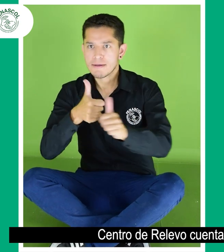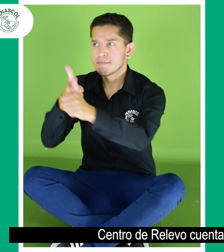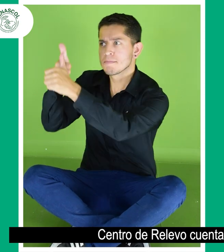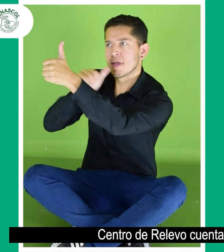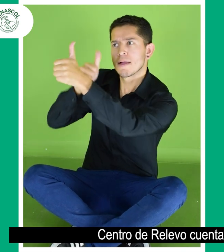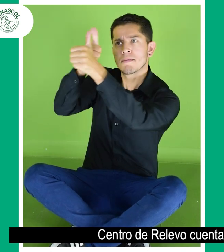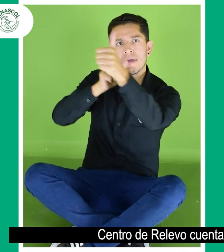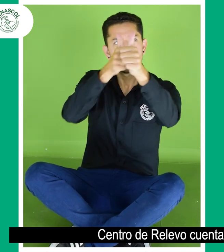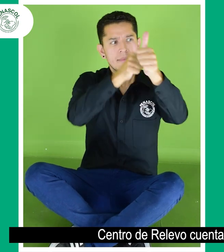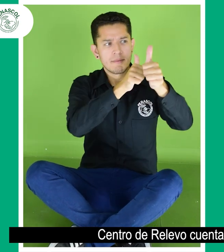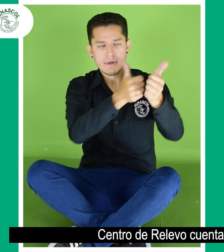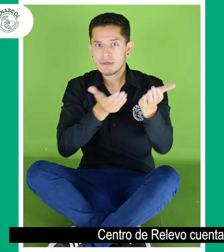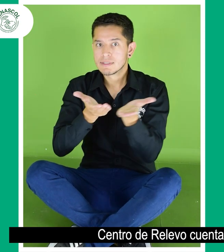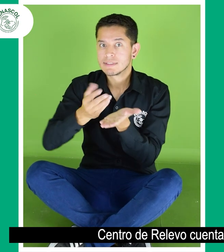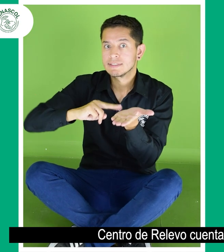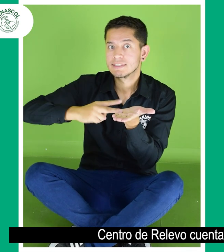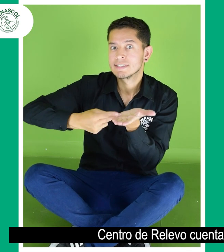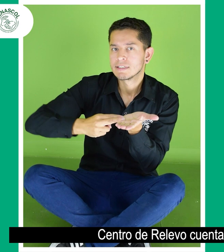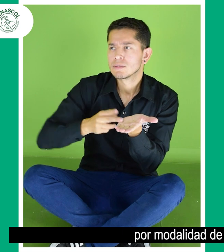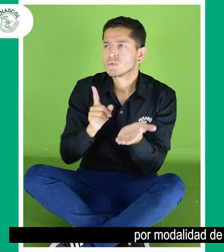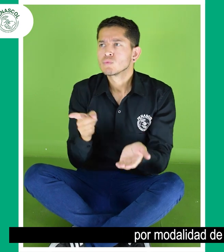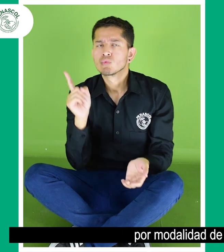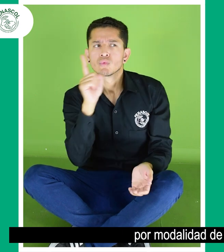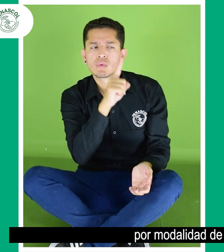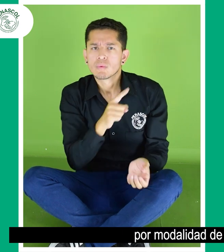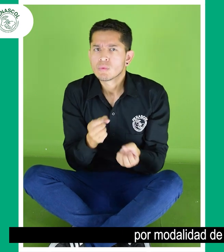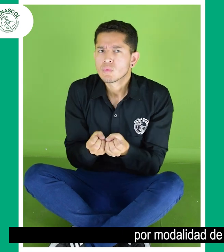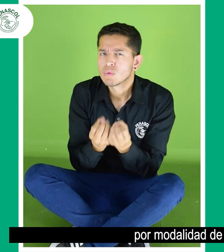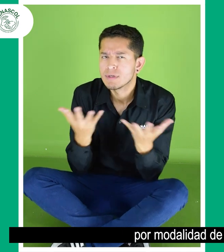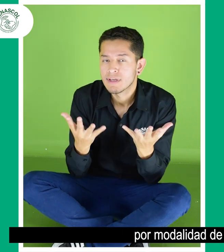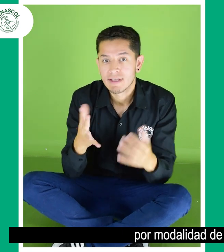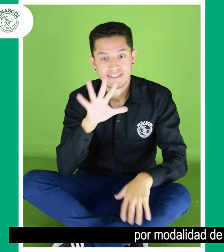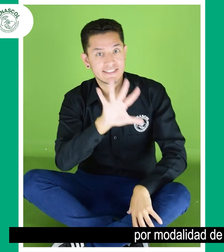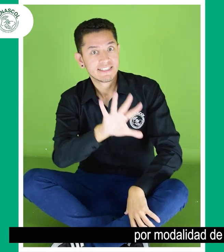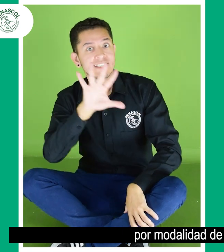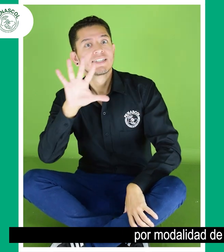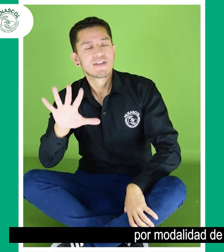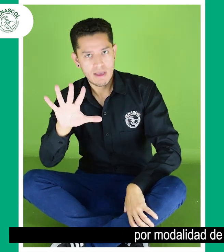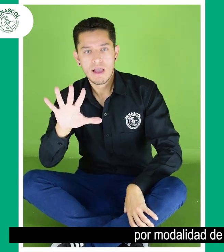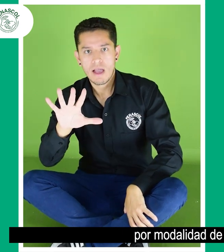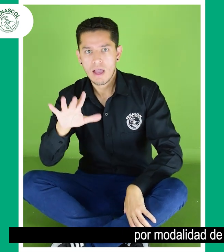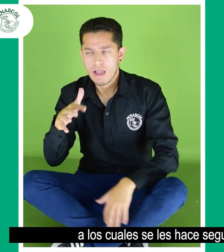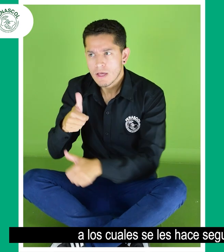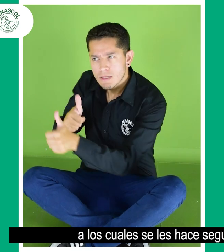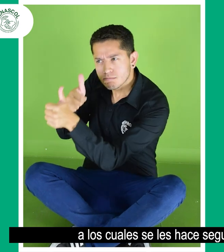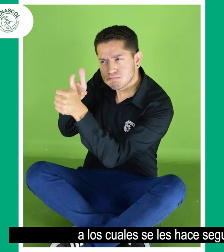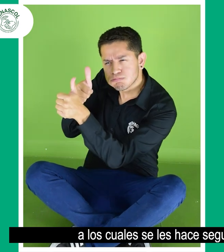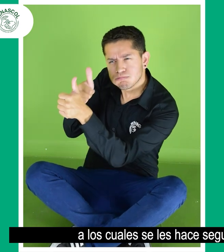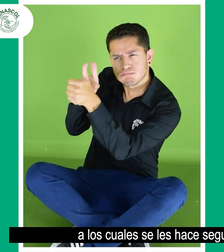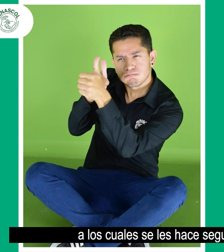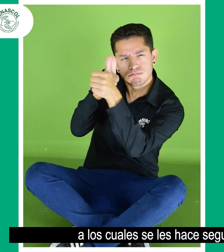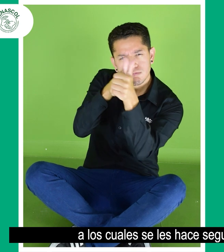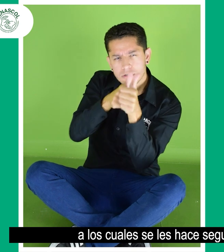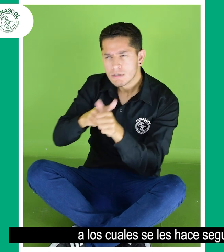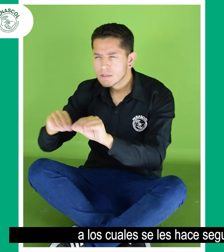Centro de Relevo cuenta con 55 intérpretes por modalidades de teletrabajo, a los